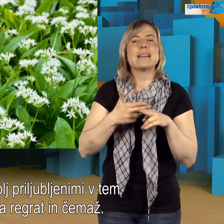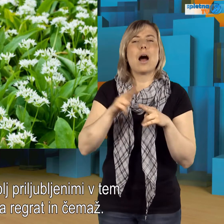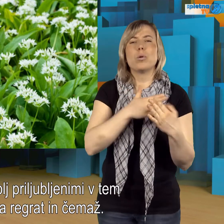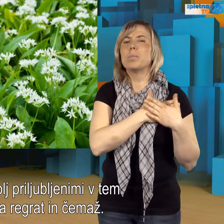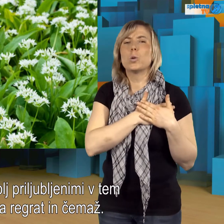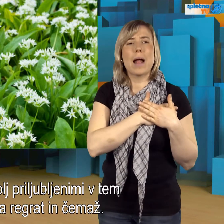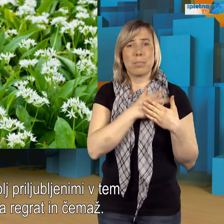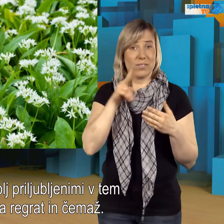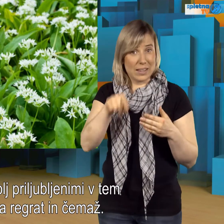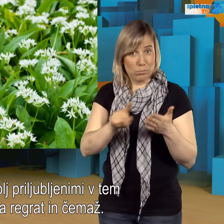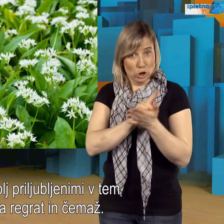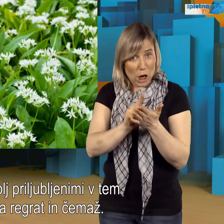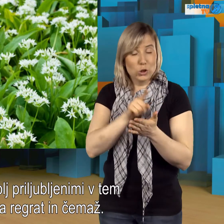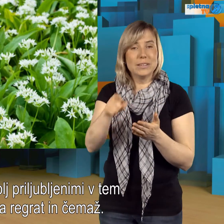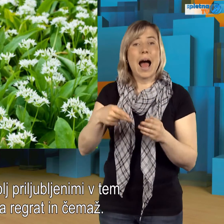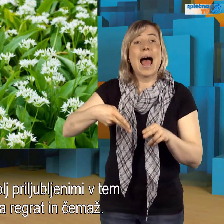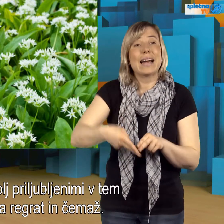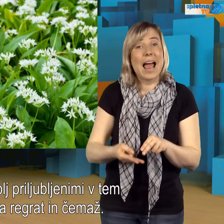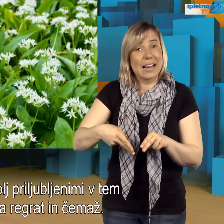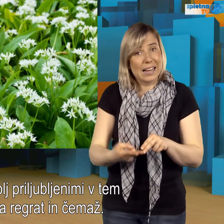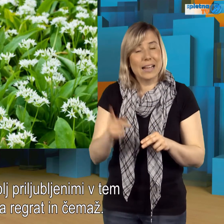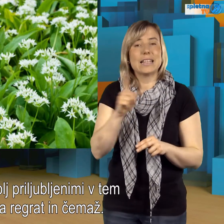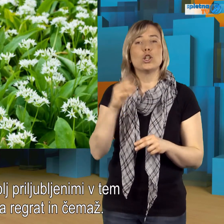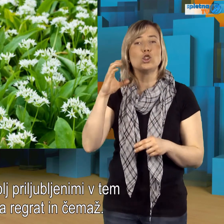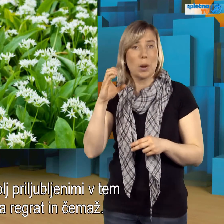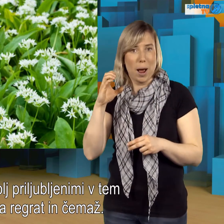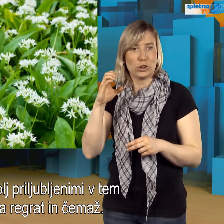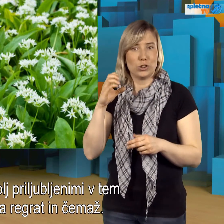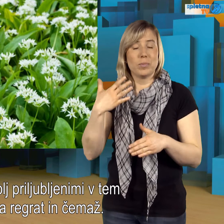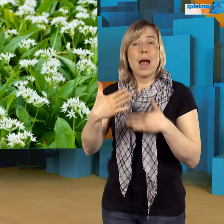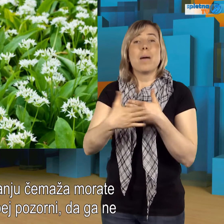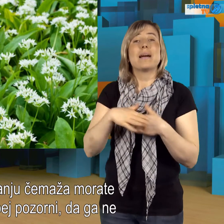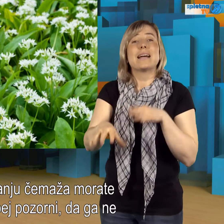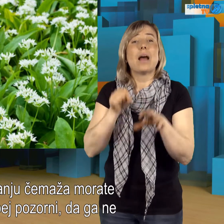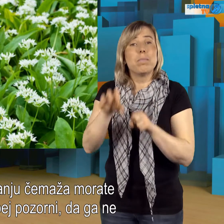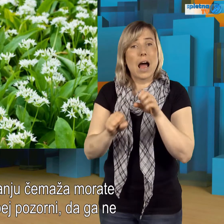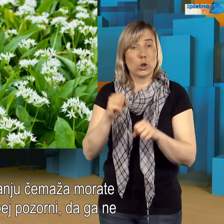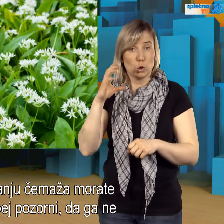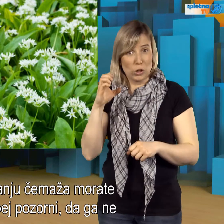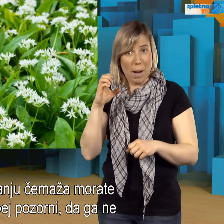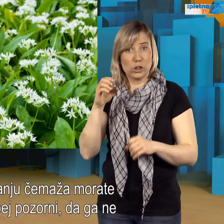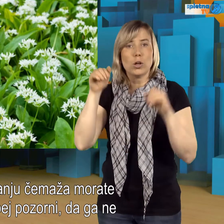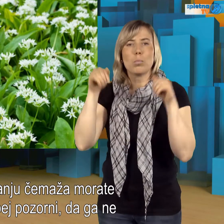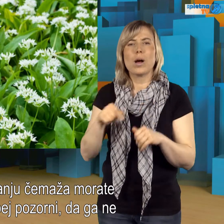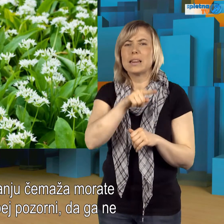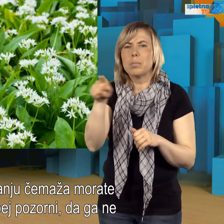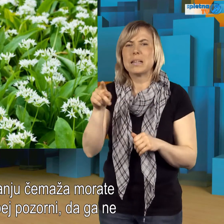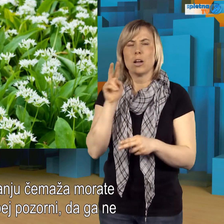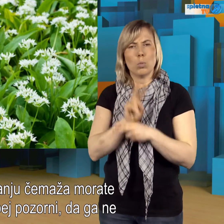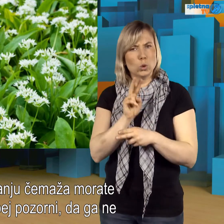Med najbolj priljubljenimi v tem času sta regrat in čemaž. Pri nabiranju čemaža morate biti posebej pozorni,